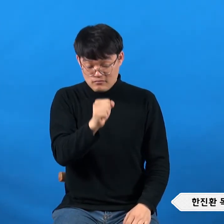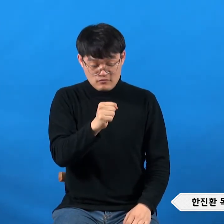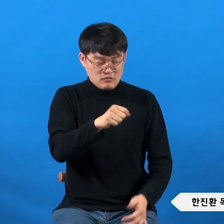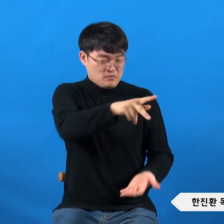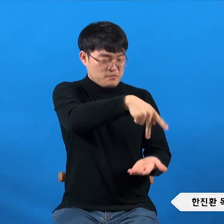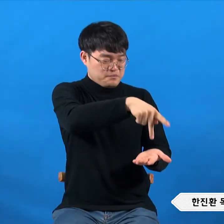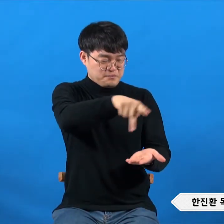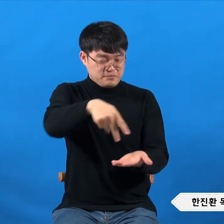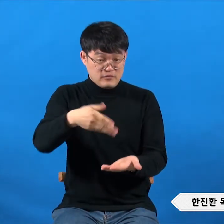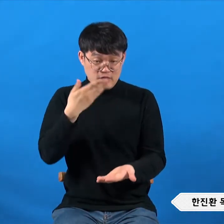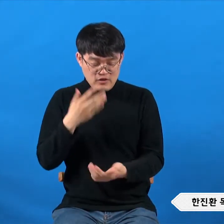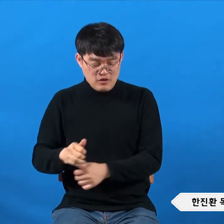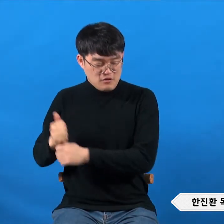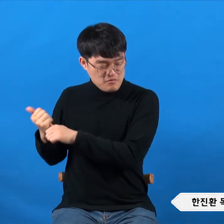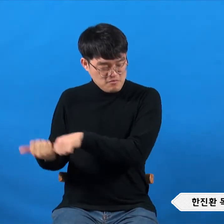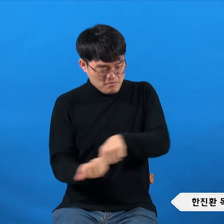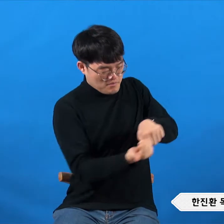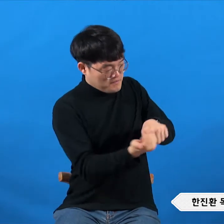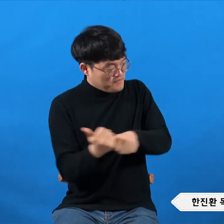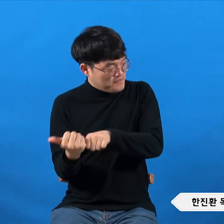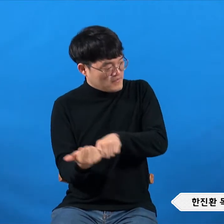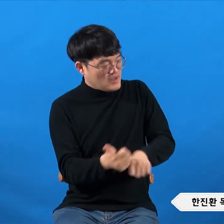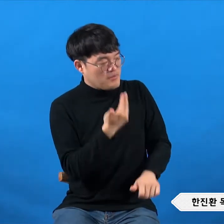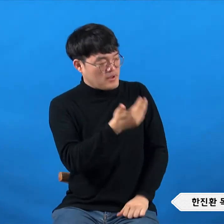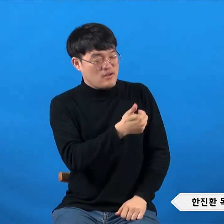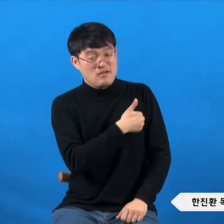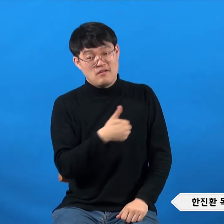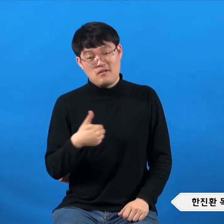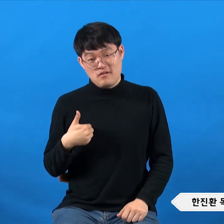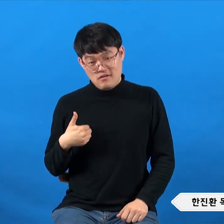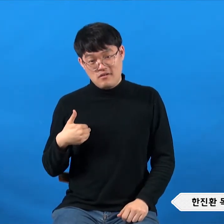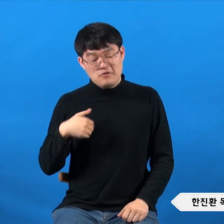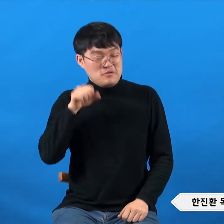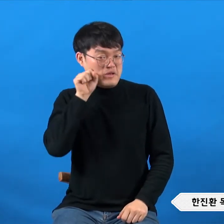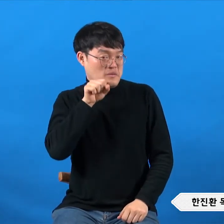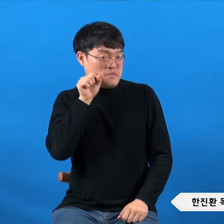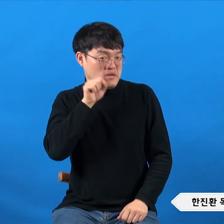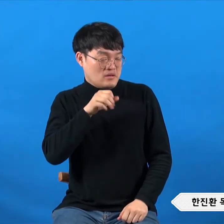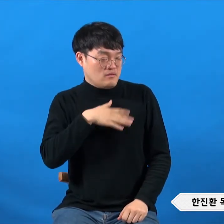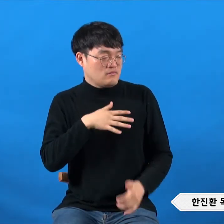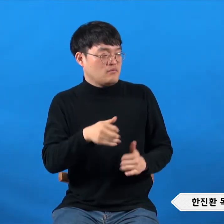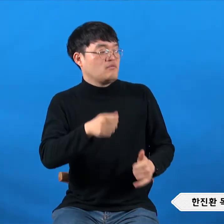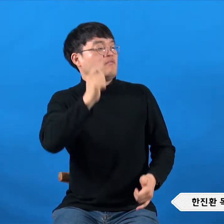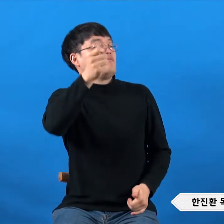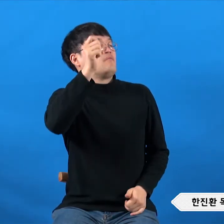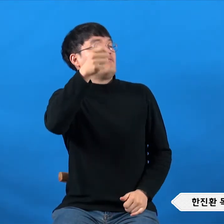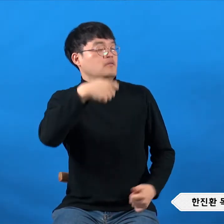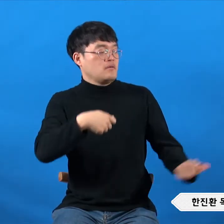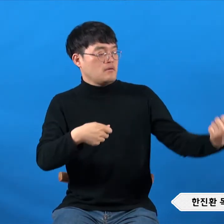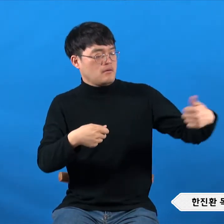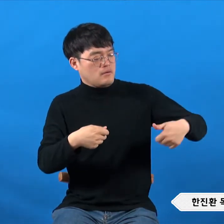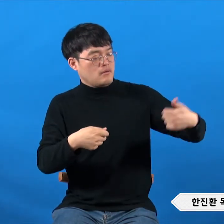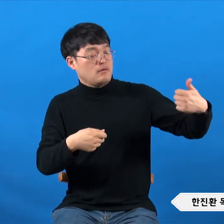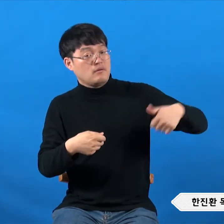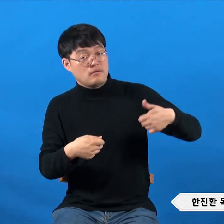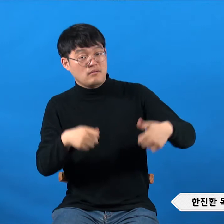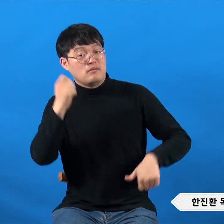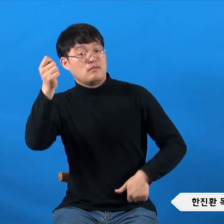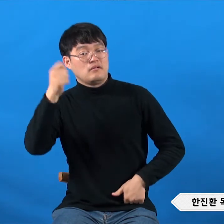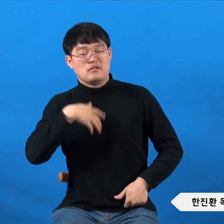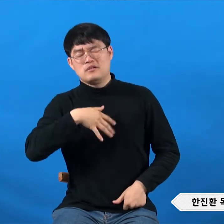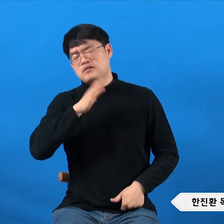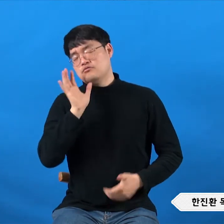수 있지요. 또 골프도 치면서 여유롭게 살 수 있지요. 사람들을 내 앞에 굽실거리게 만들 수도